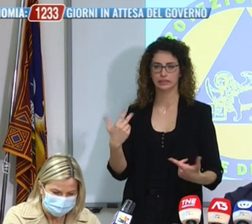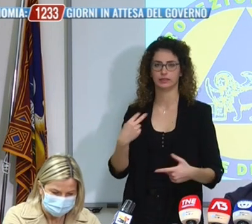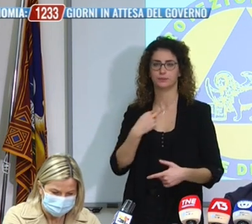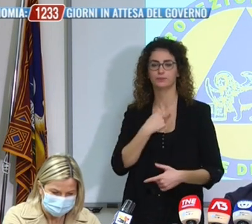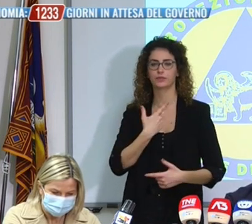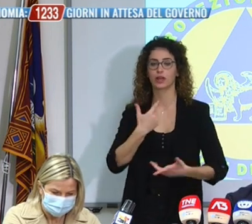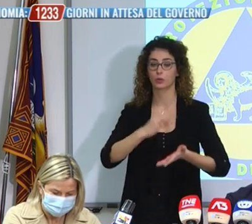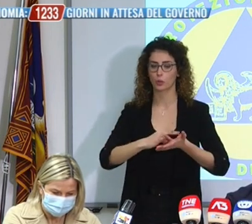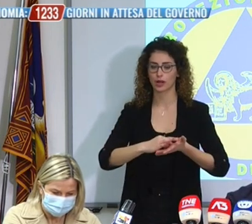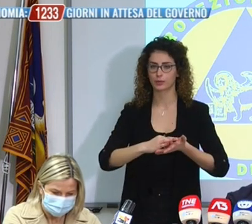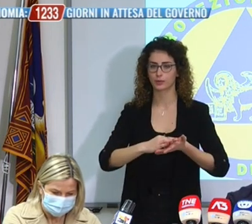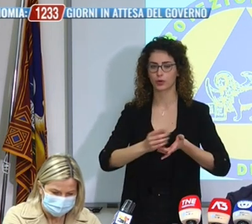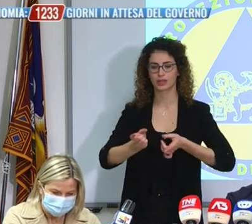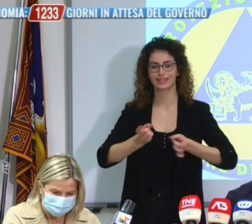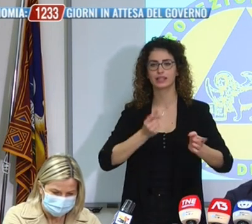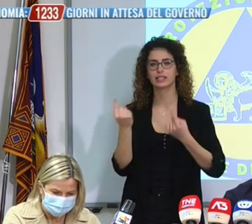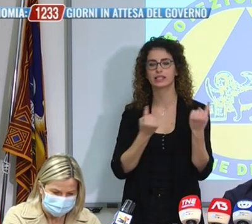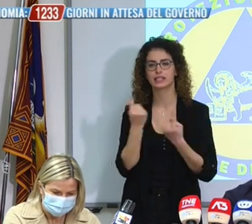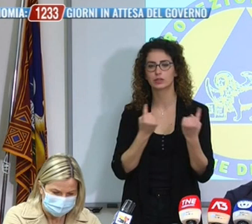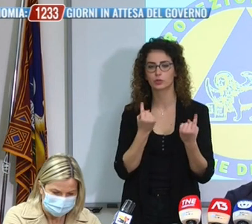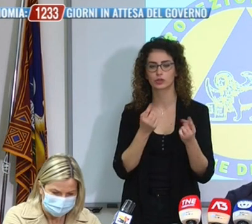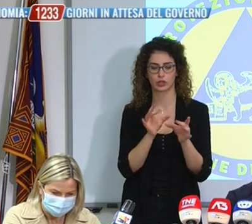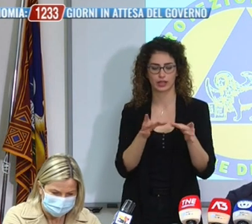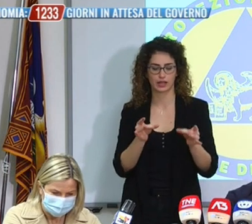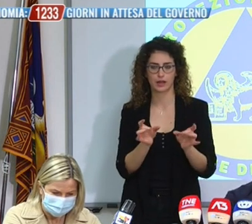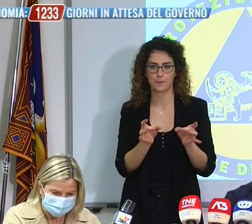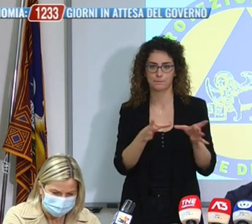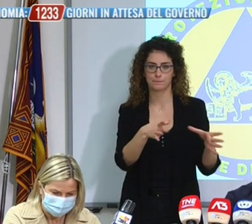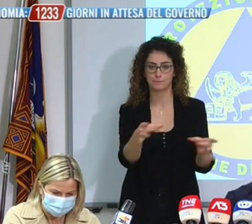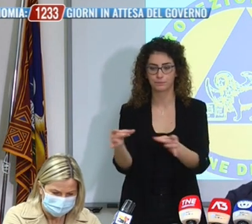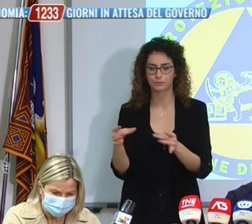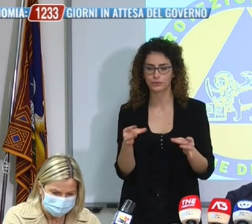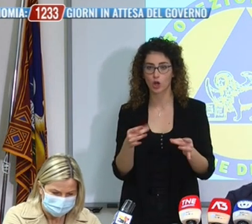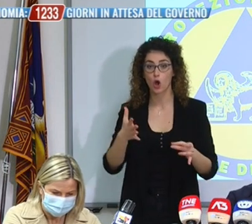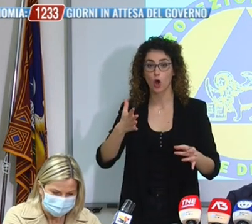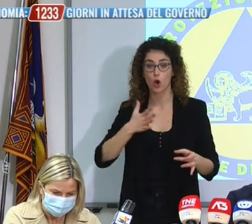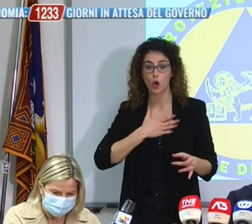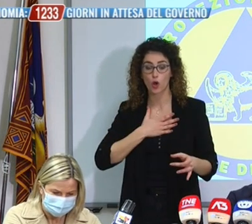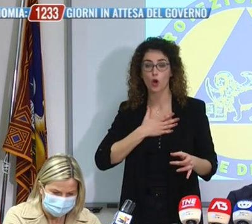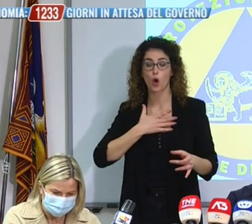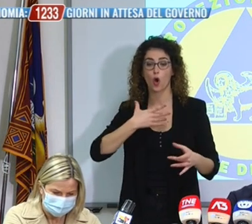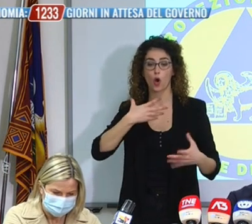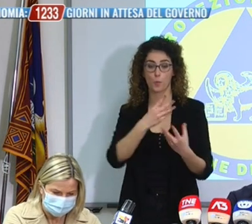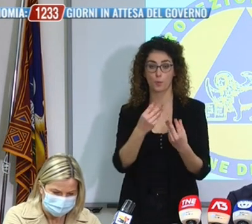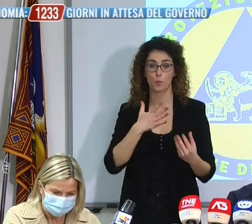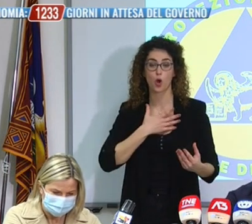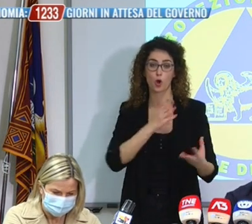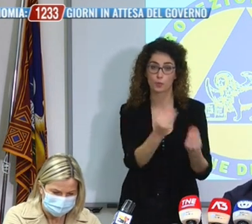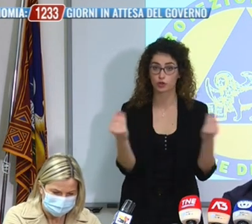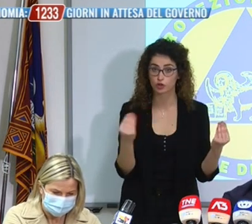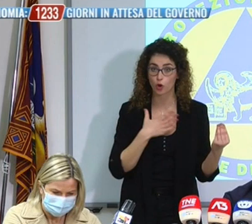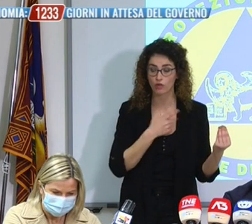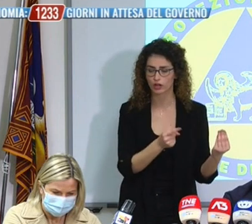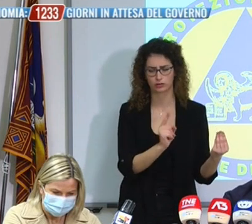del contagio hanno un ruolo, non è colpa dei ragazzi, i ragazzi non hanno colpe particolari, non sono degli untori. Chiudere